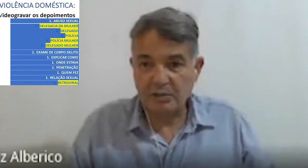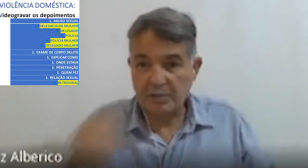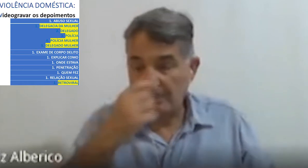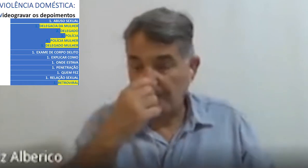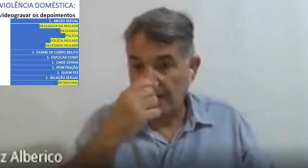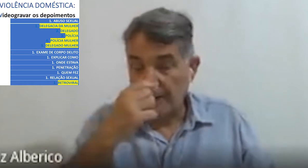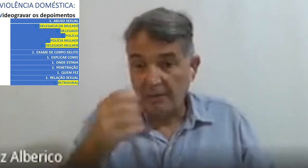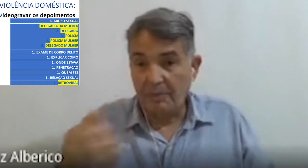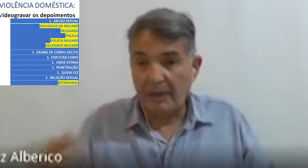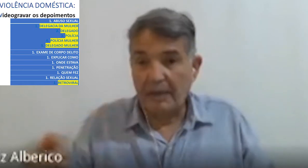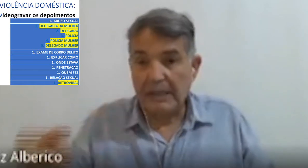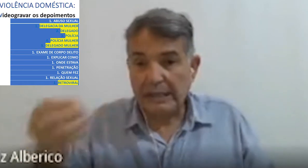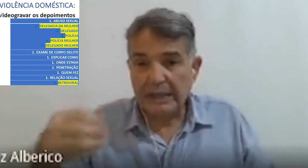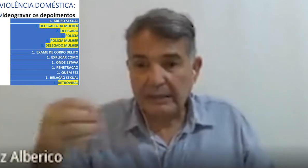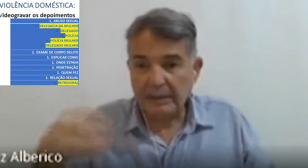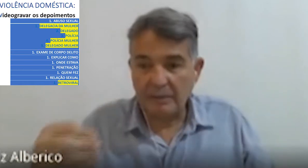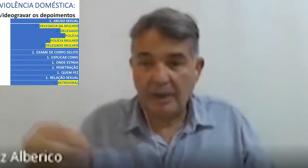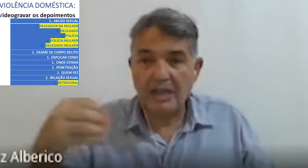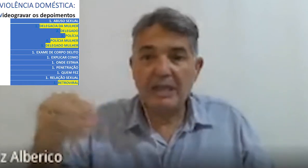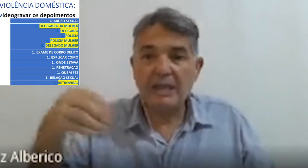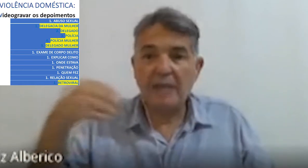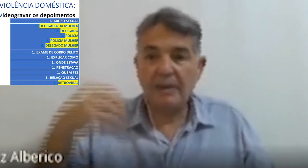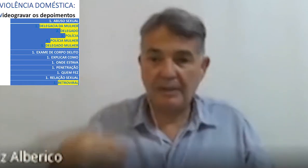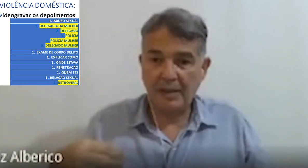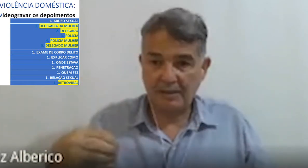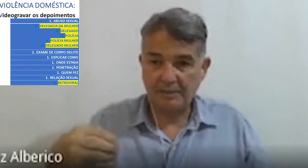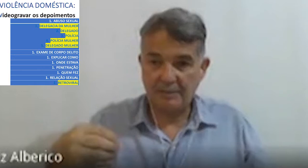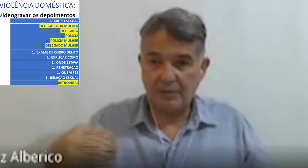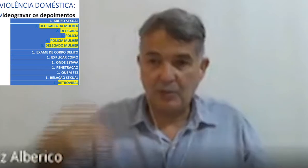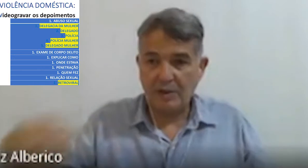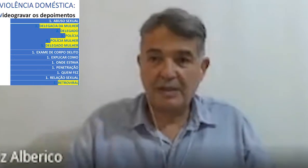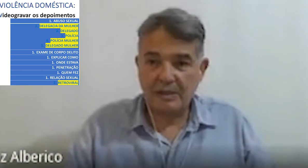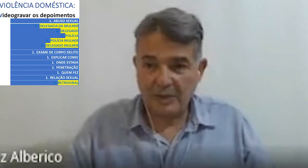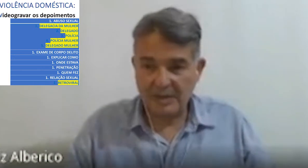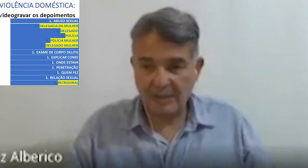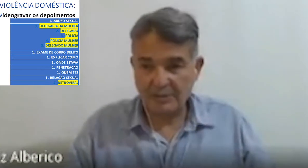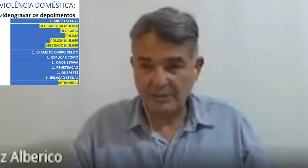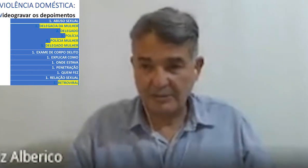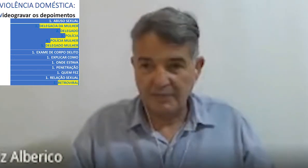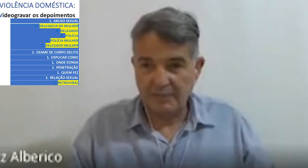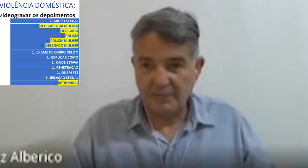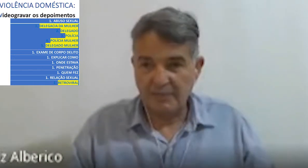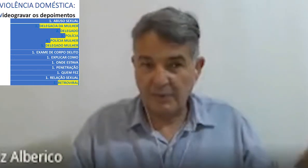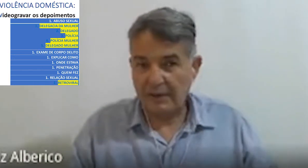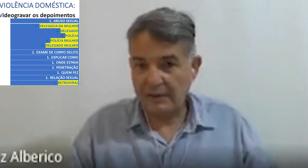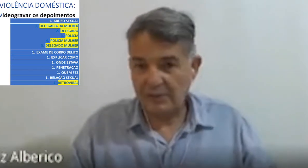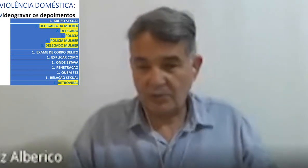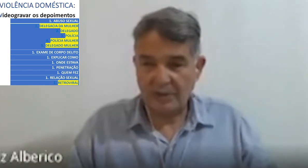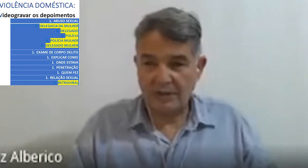saúde, para entender, para interpretar o que está sendo passado por aquela pessoa que está